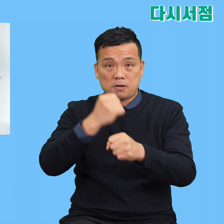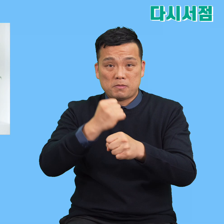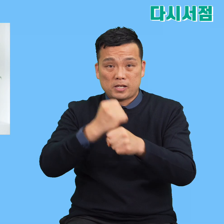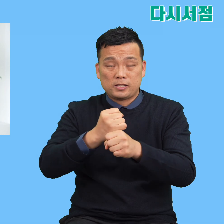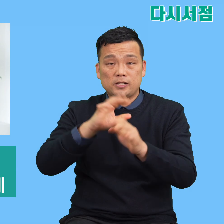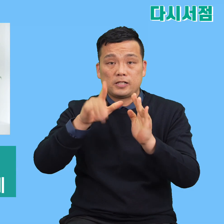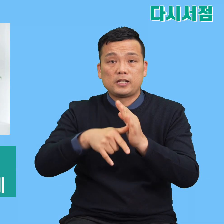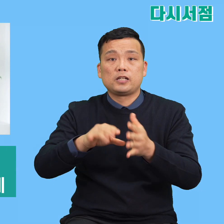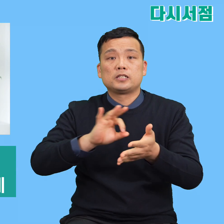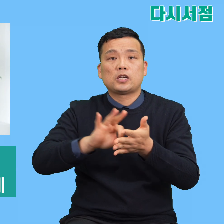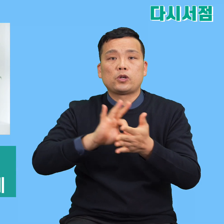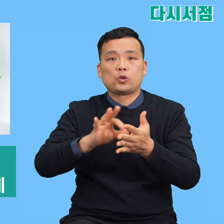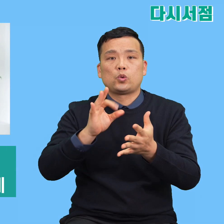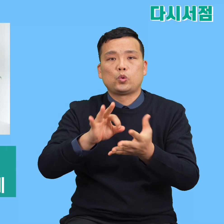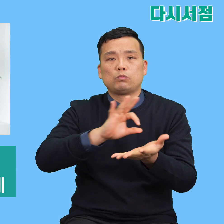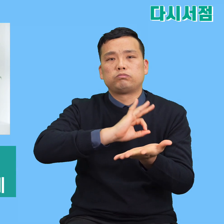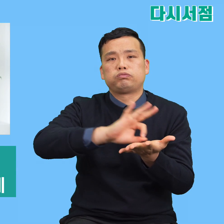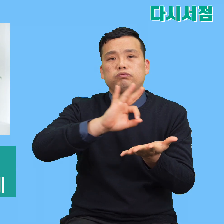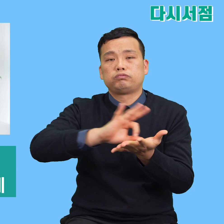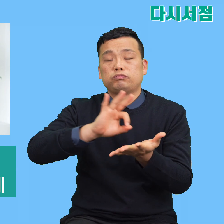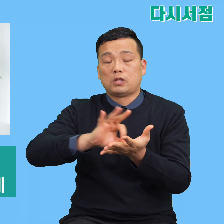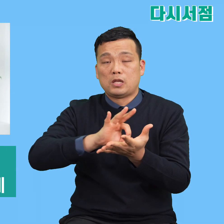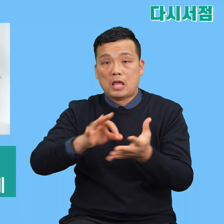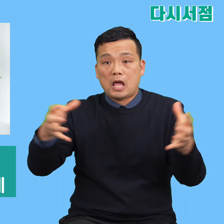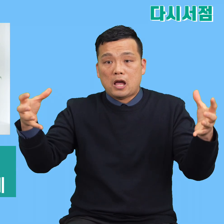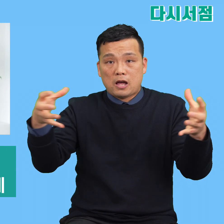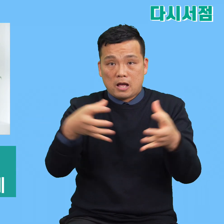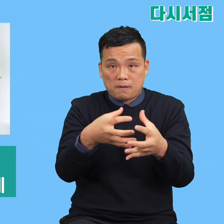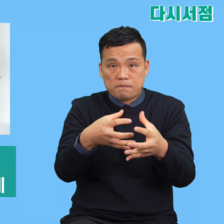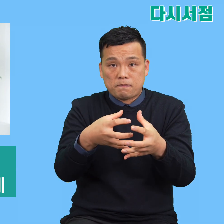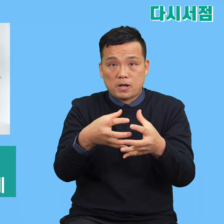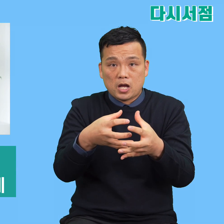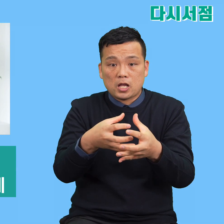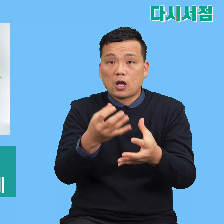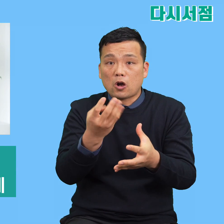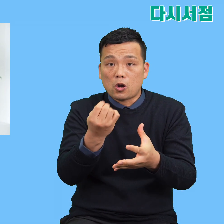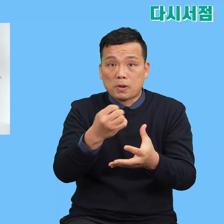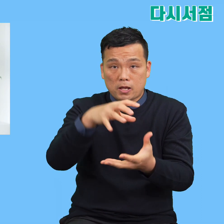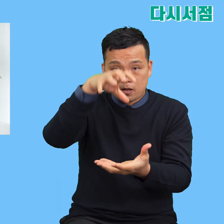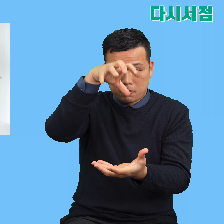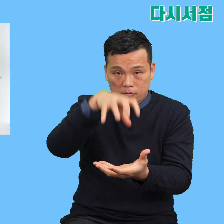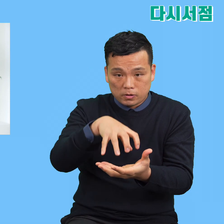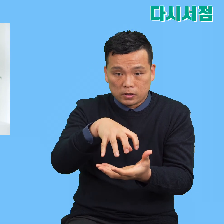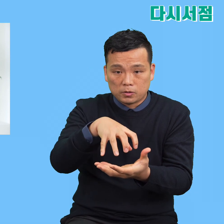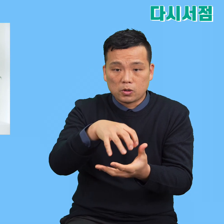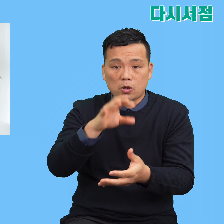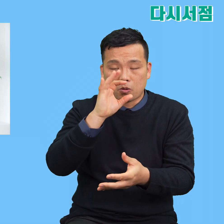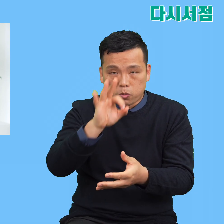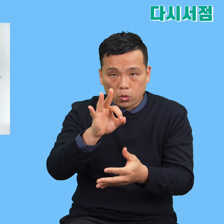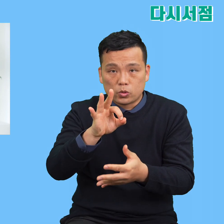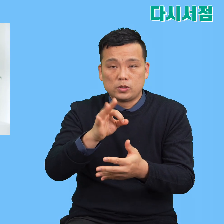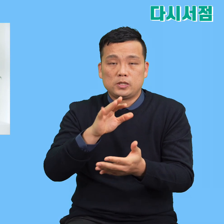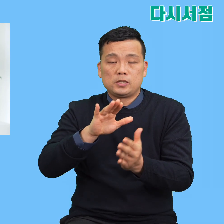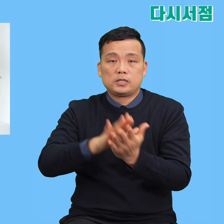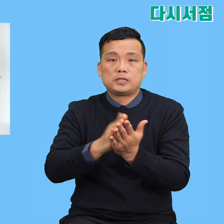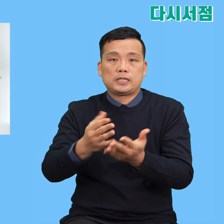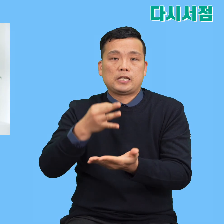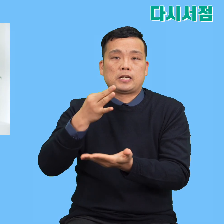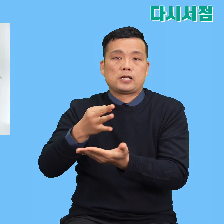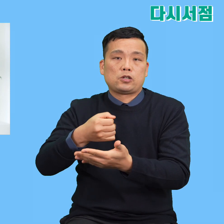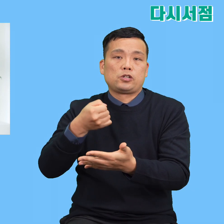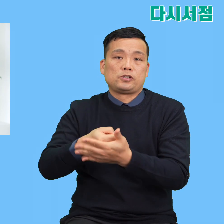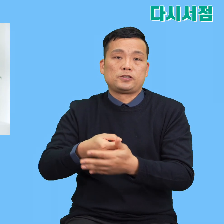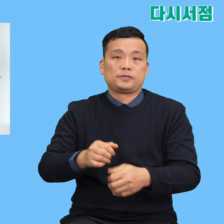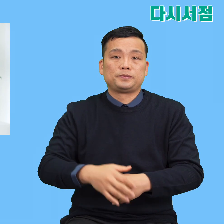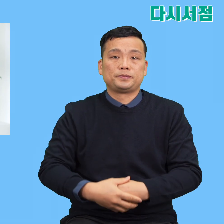해서 많은 이 책에 들어가는 모든 비용을 산정을 한 후에 그 책의 적당한 가격을 저희가 정하고